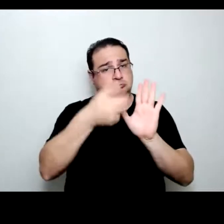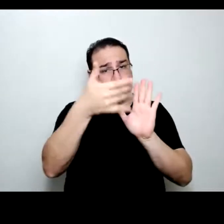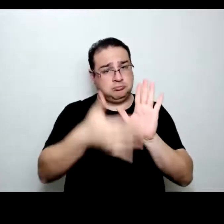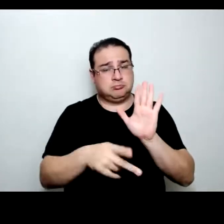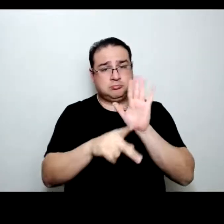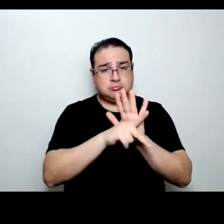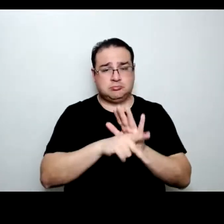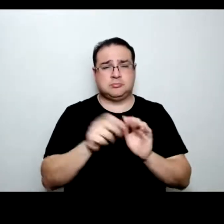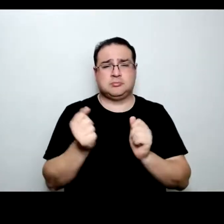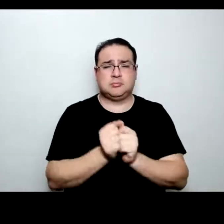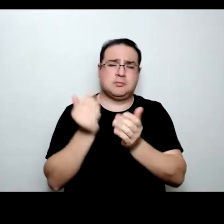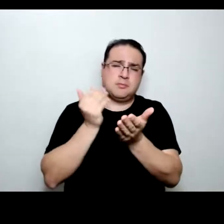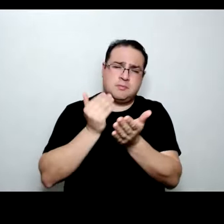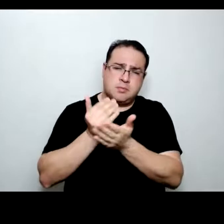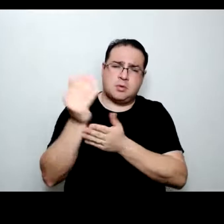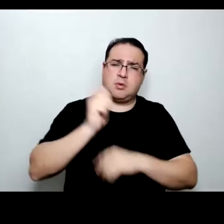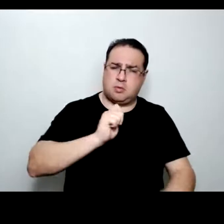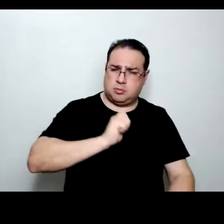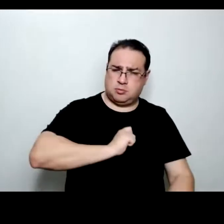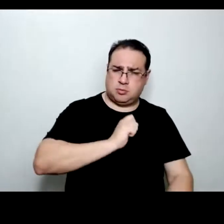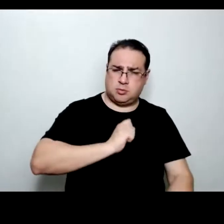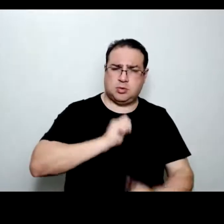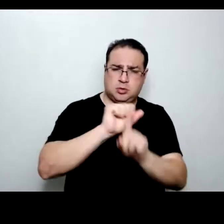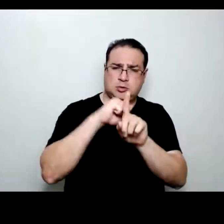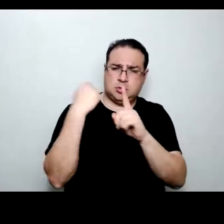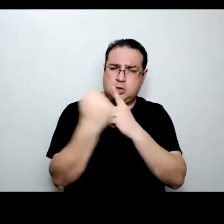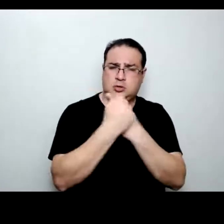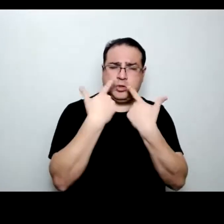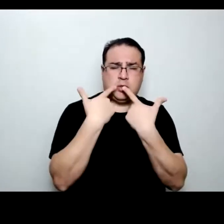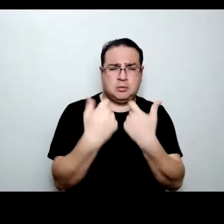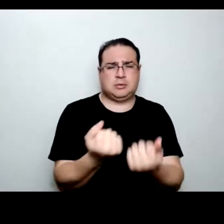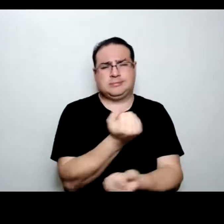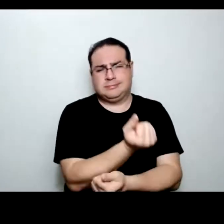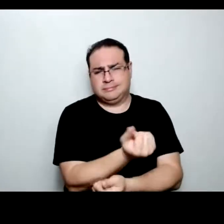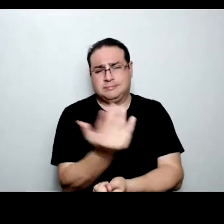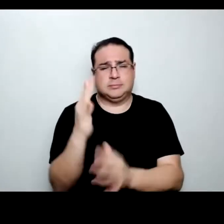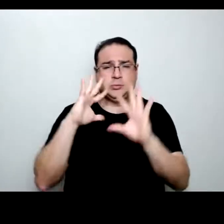informações etimológicas, antropológicas, sociolinguísticas,